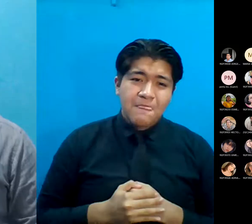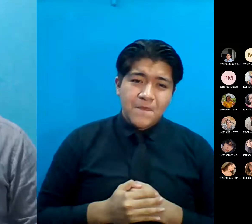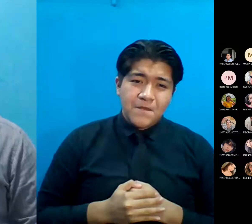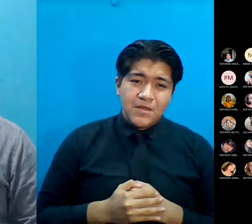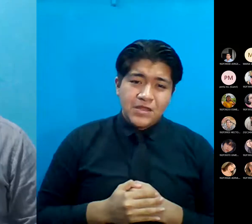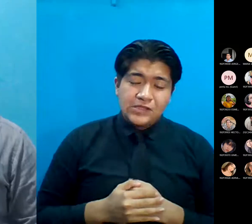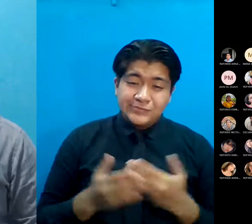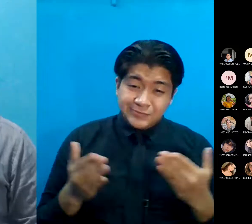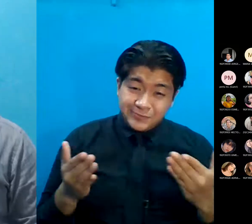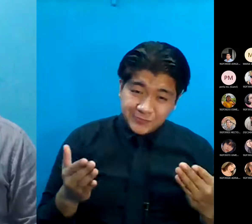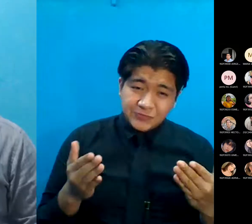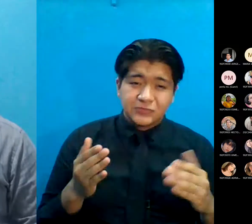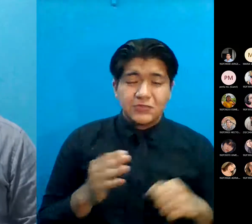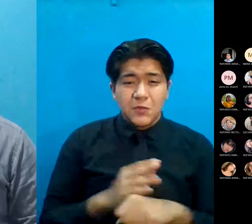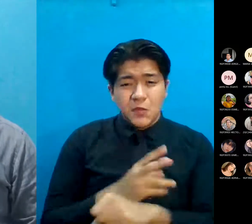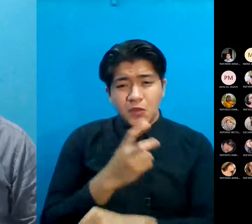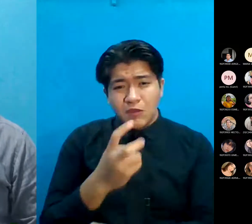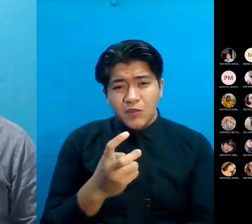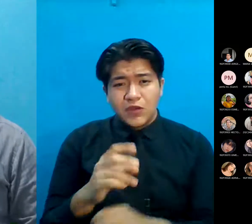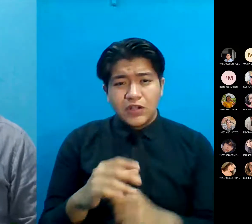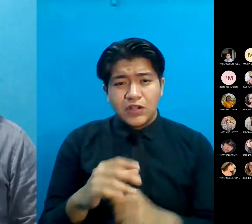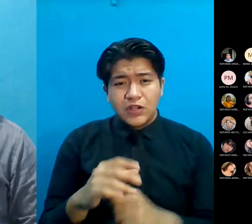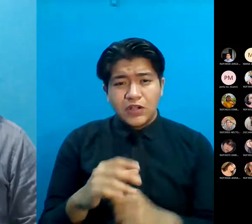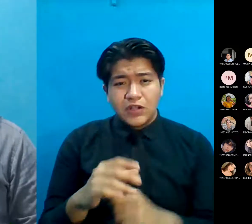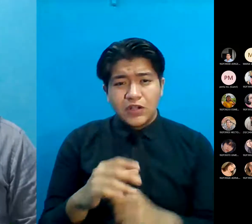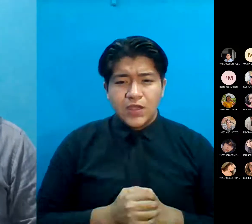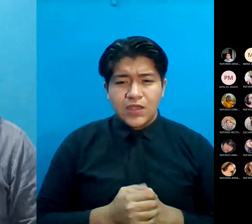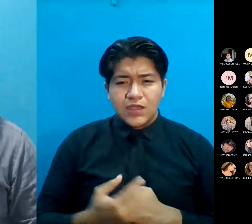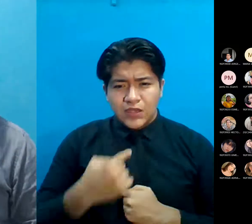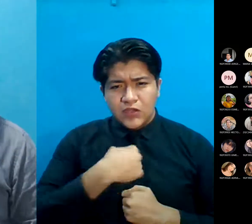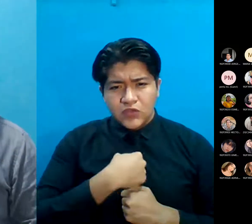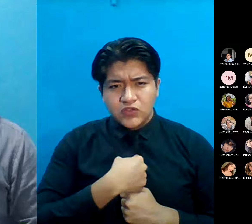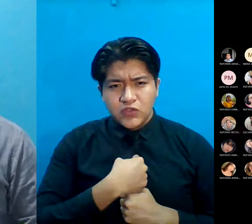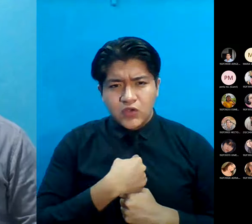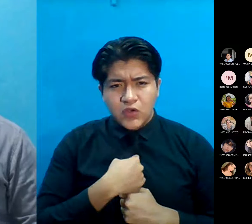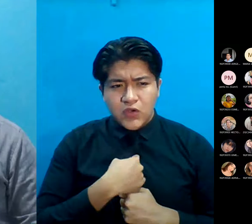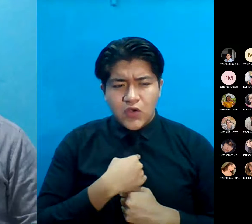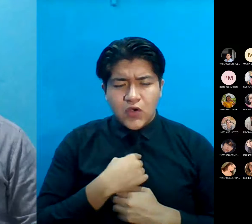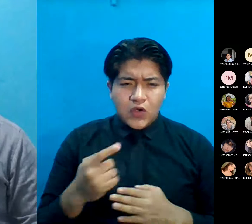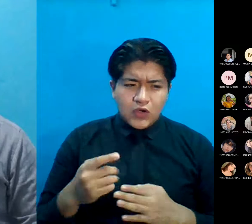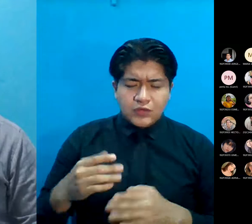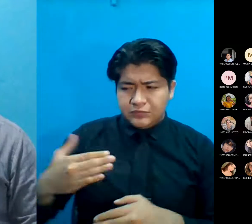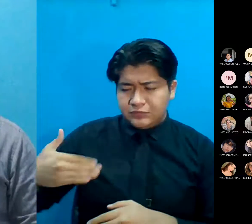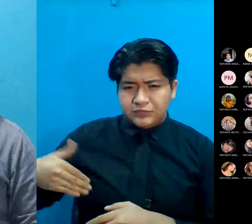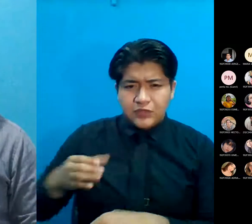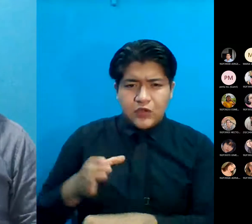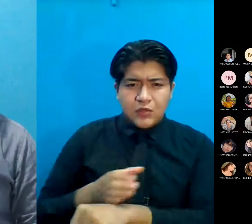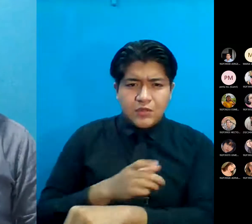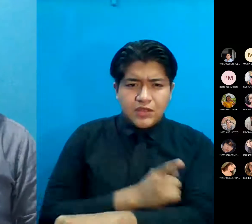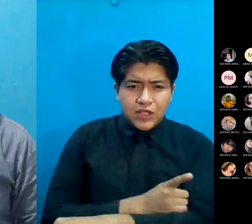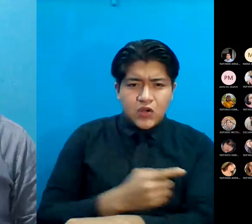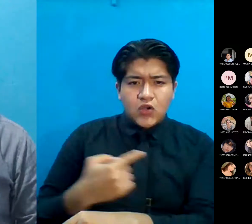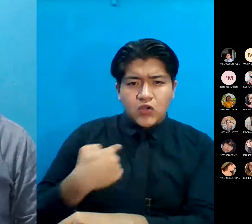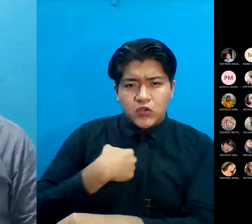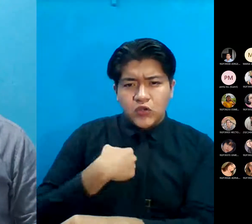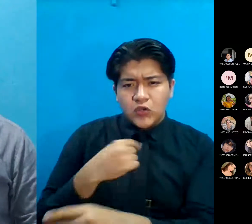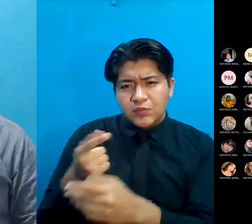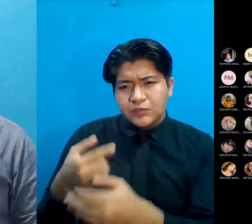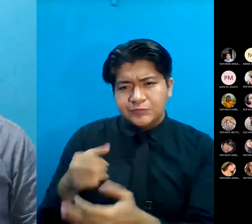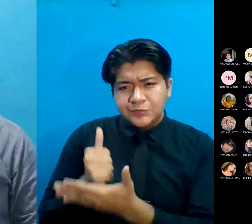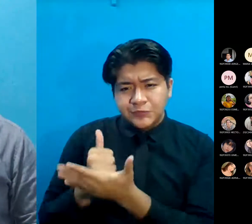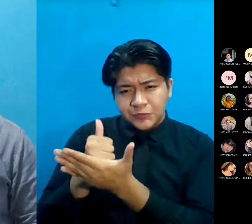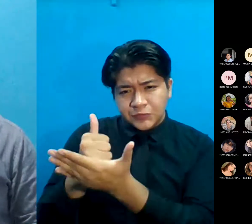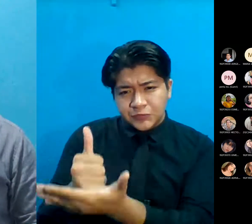sin esto voy a impartir también la parte que le correspondía a mi compañero. Y bueno, sin